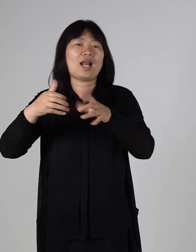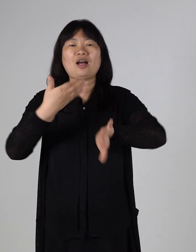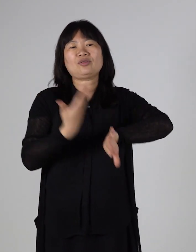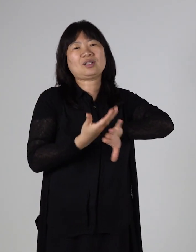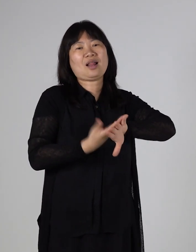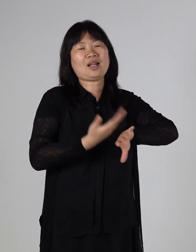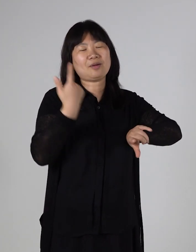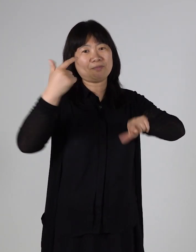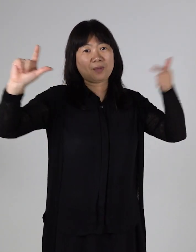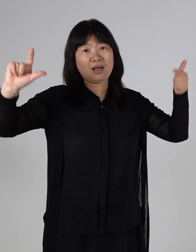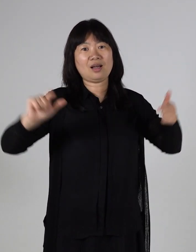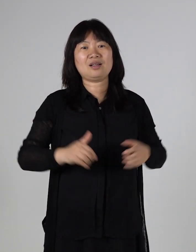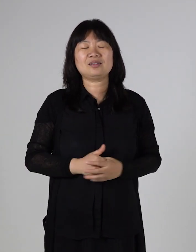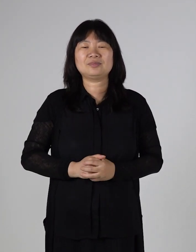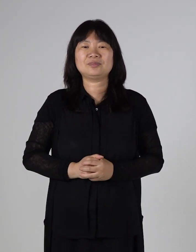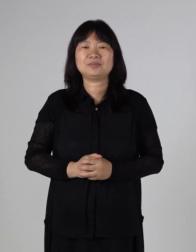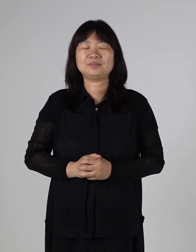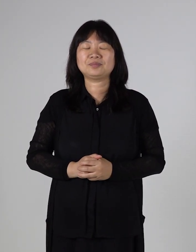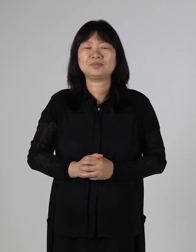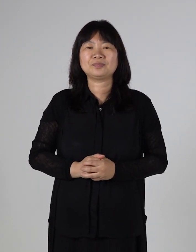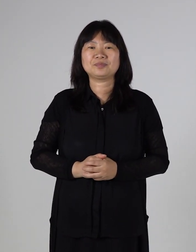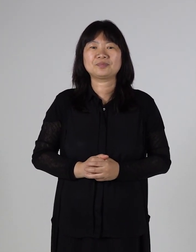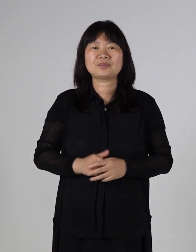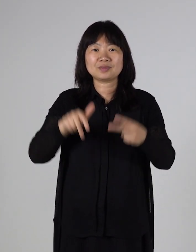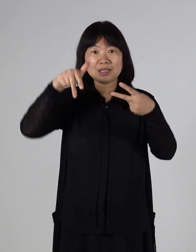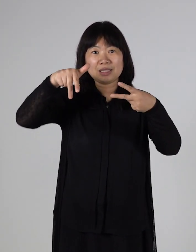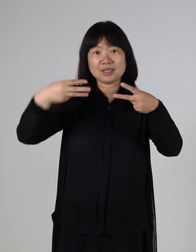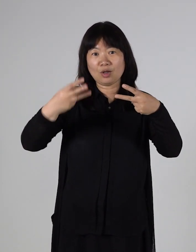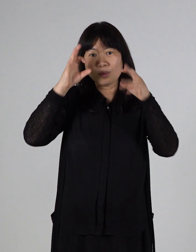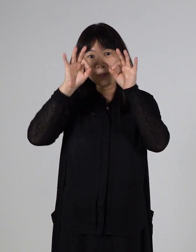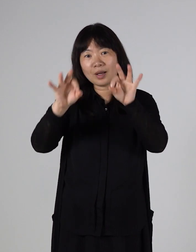그러자 2절을 잘 보세요.